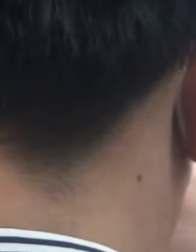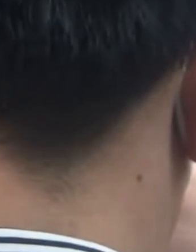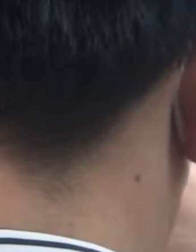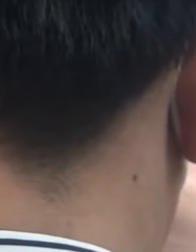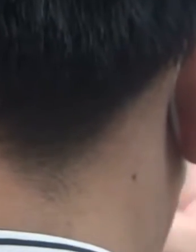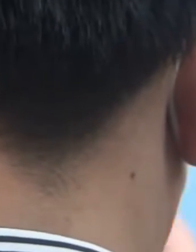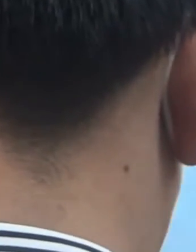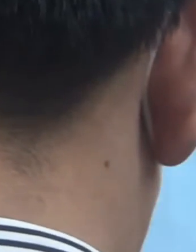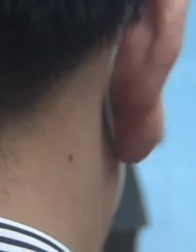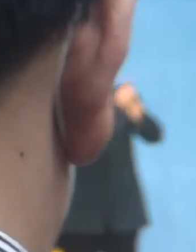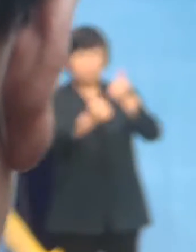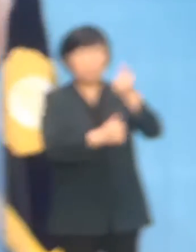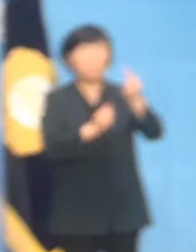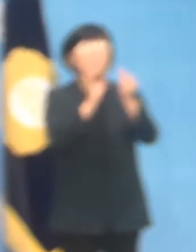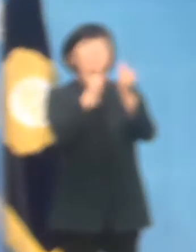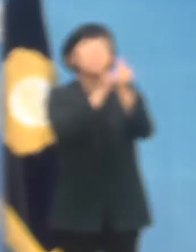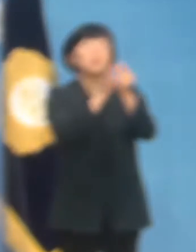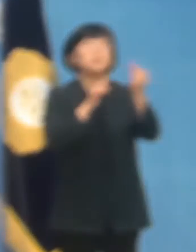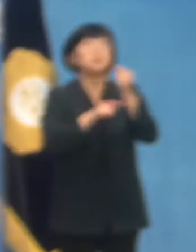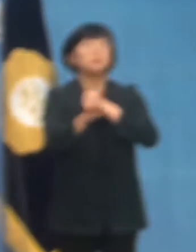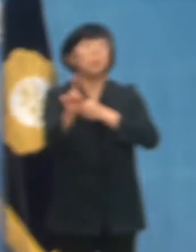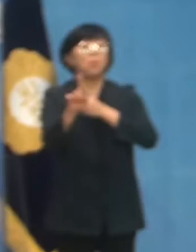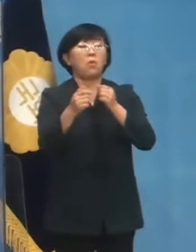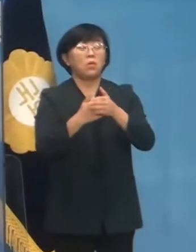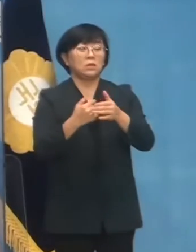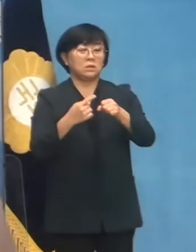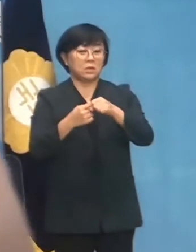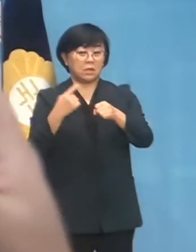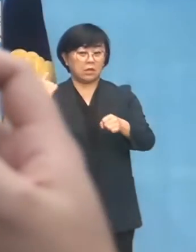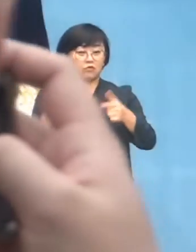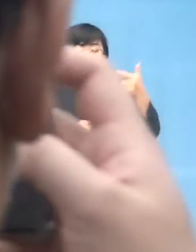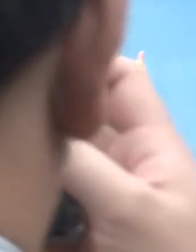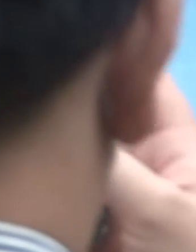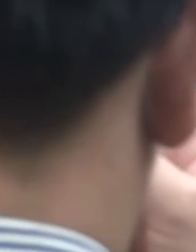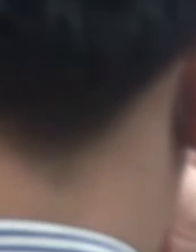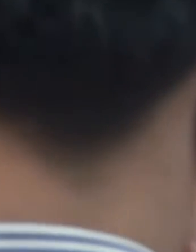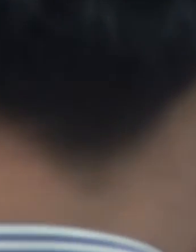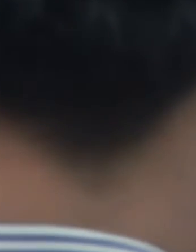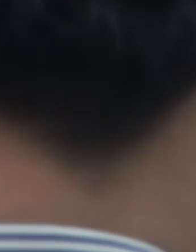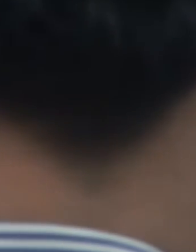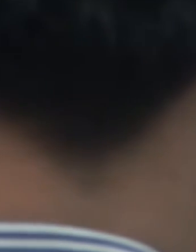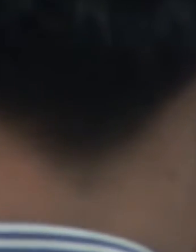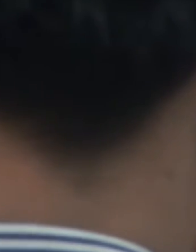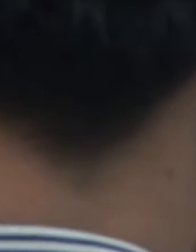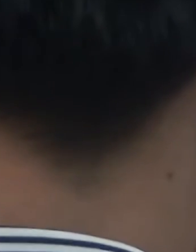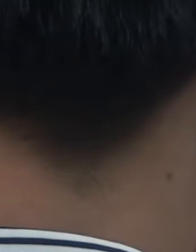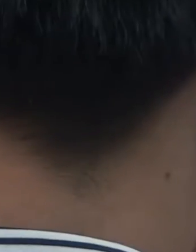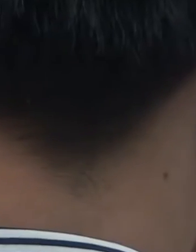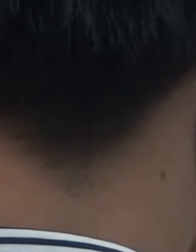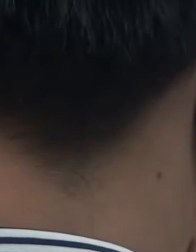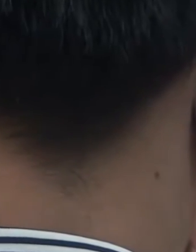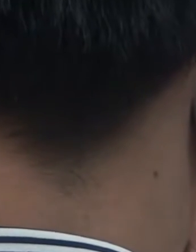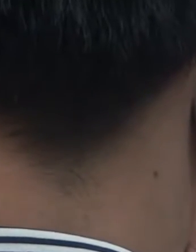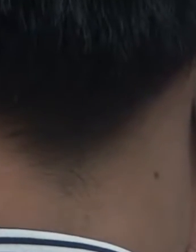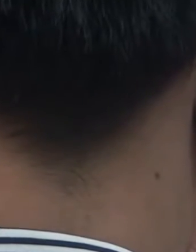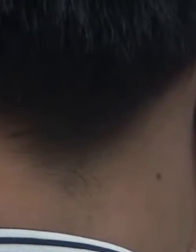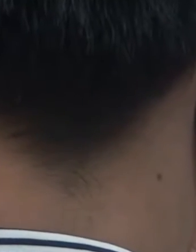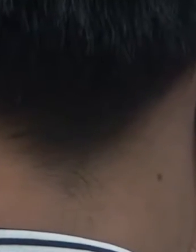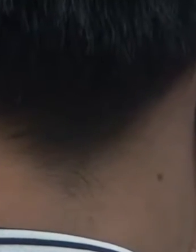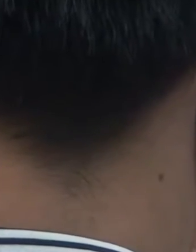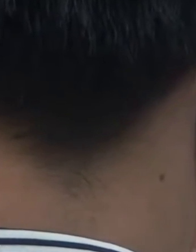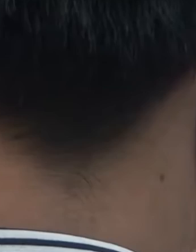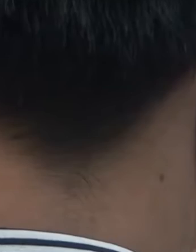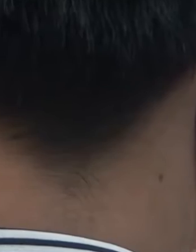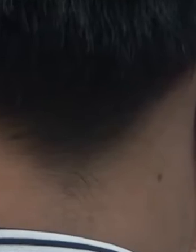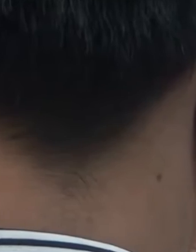손실보상심의위원회에 위임했습니까? 지난해 6월 중기 소위 논의당에서